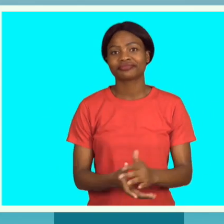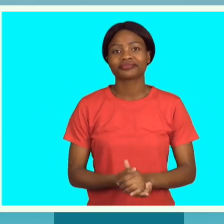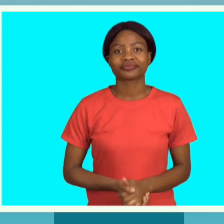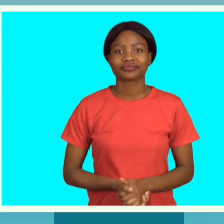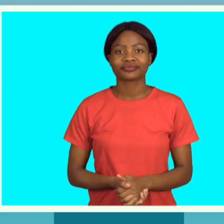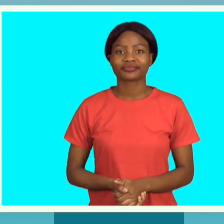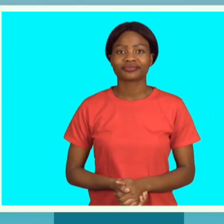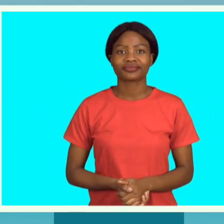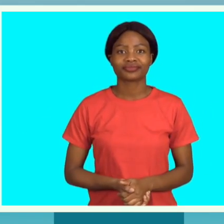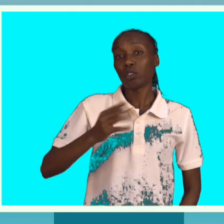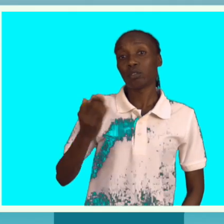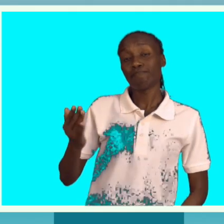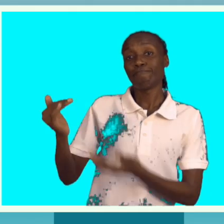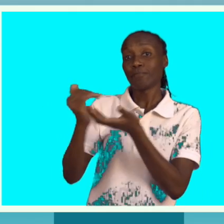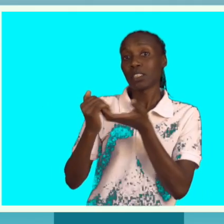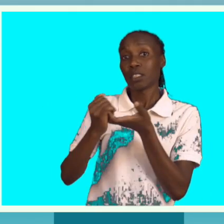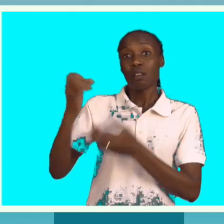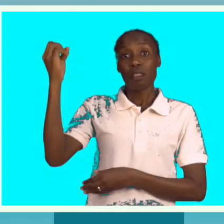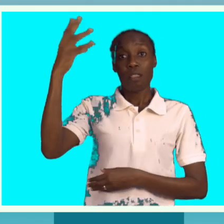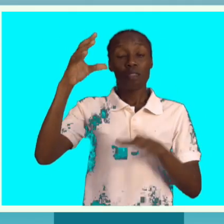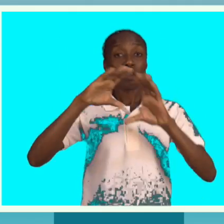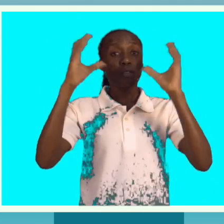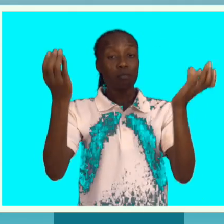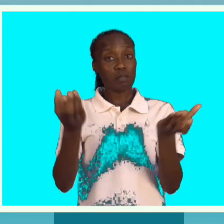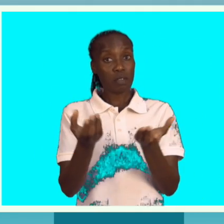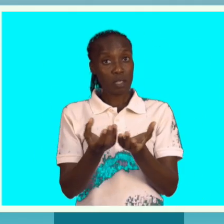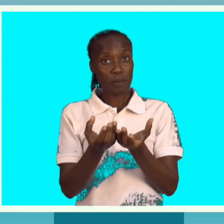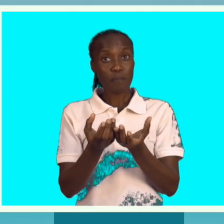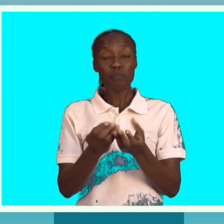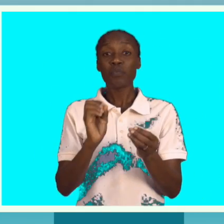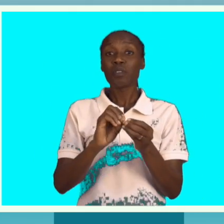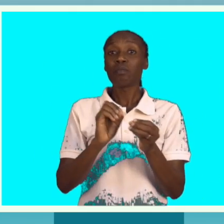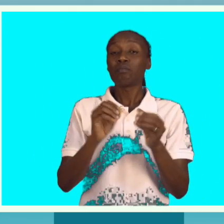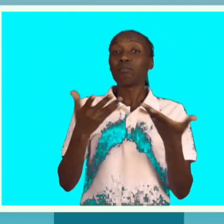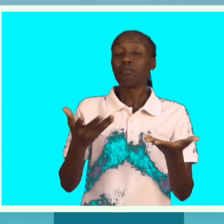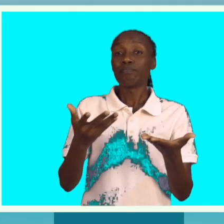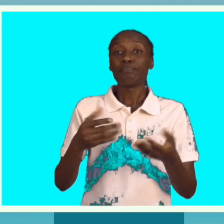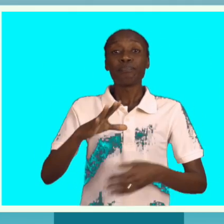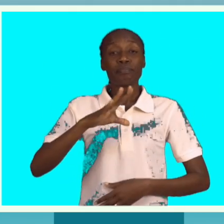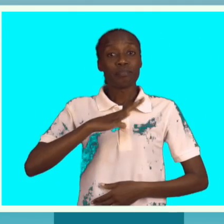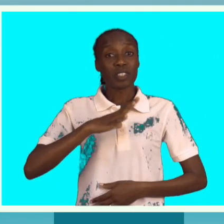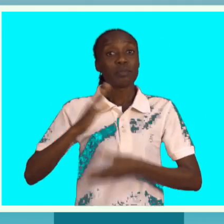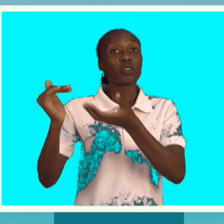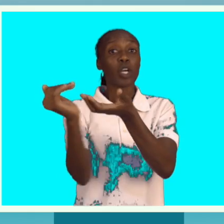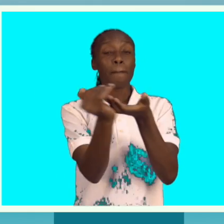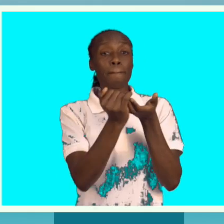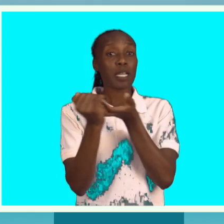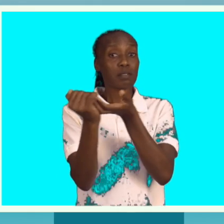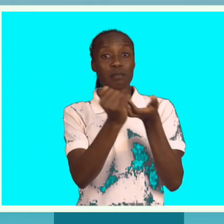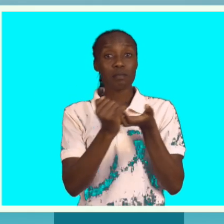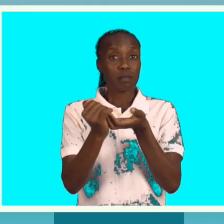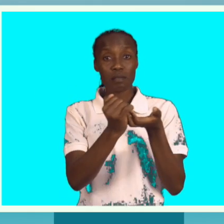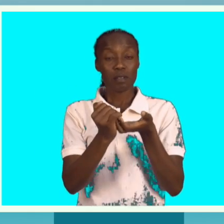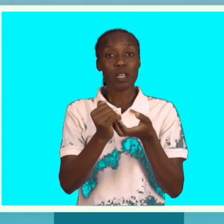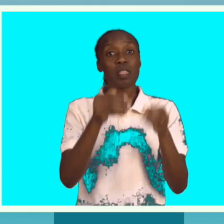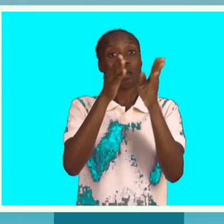de rodas. Nós, com a parceria do Conalite Rodo e o Ambro, tivemos essa